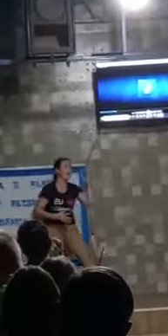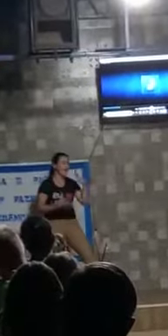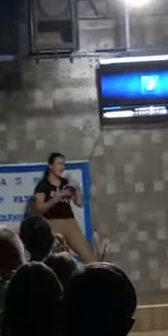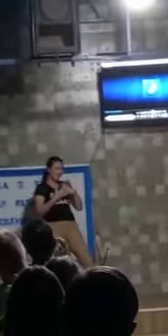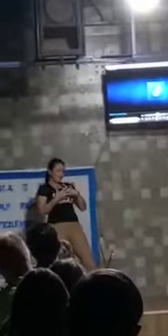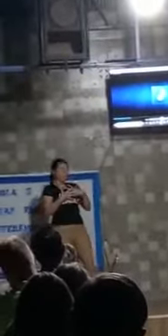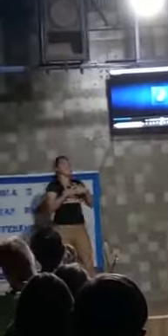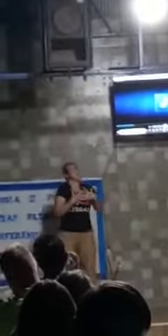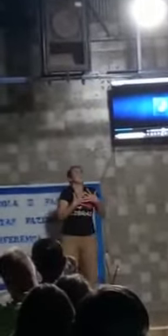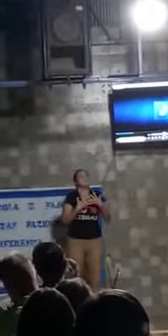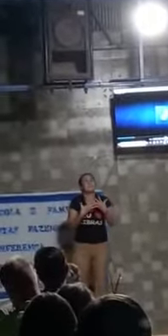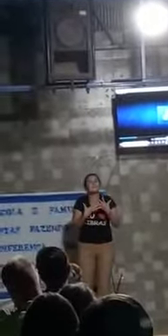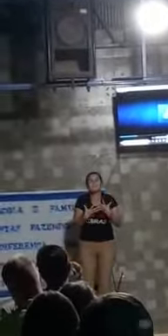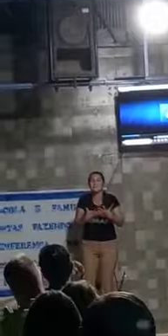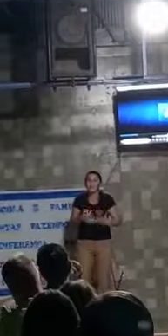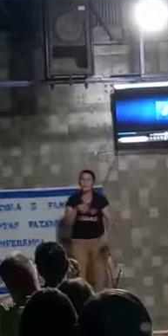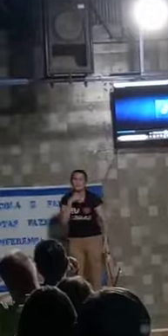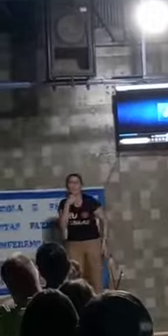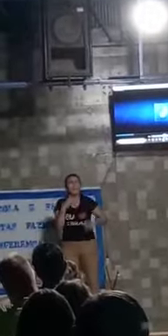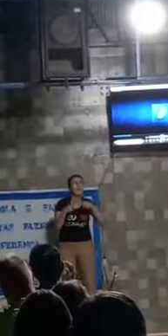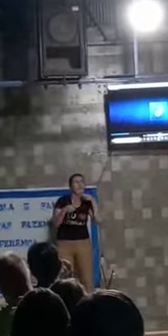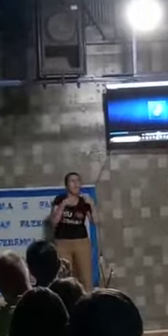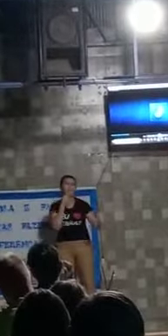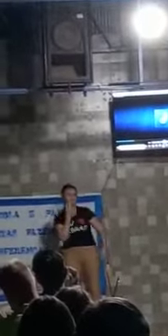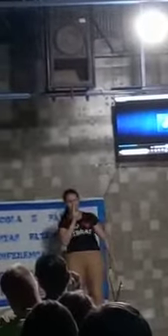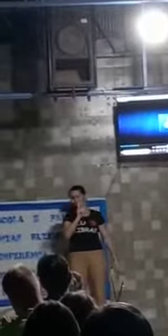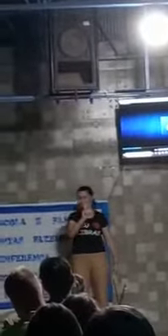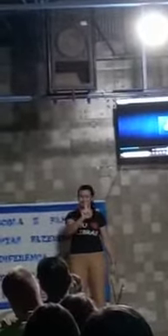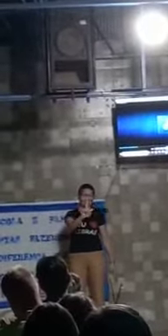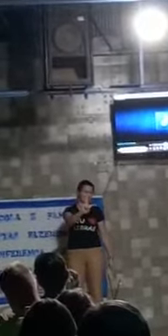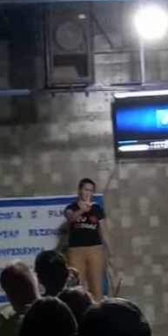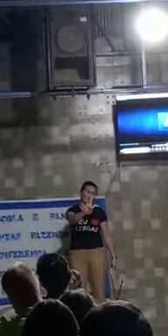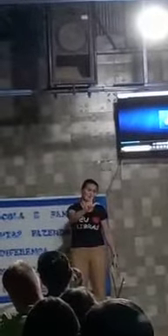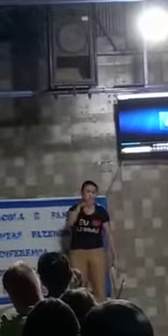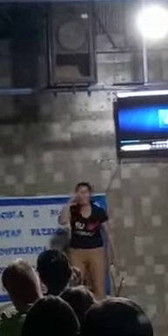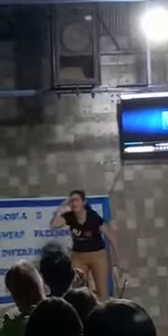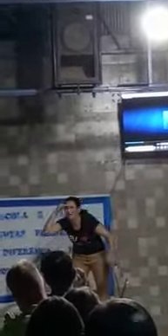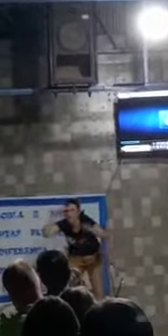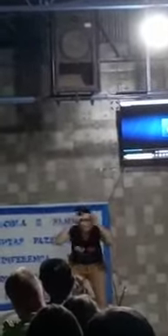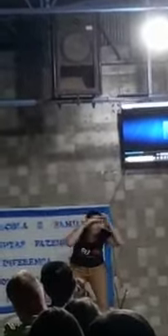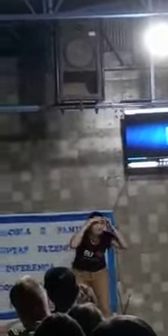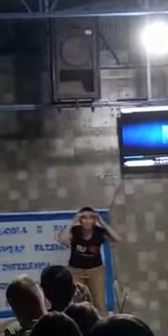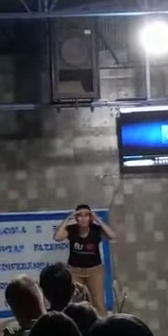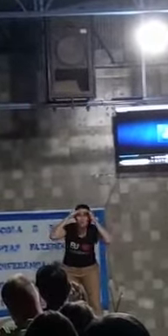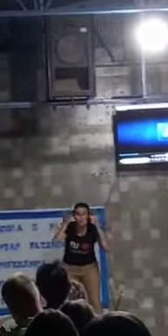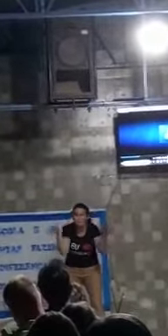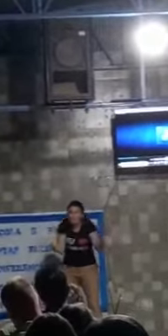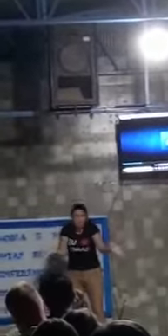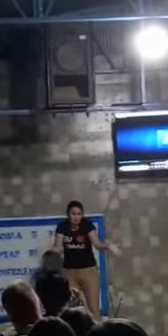atrás, já me ensina e segue o mais, encontrar o caminho da